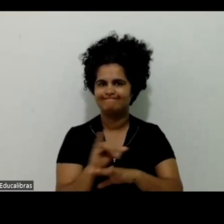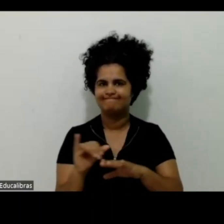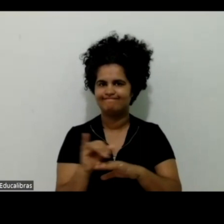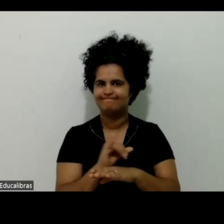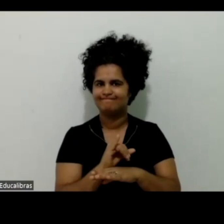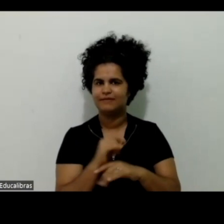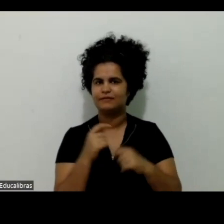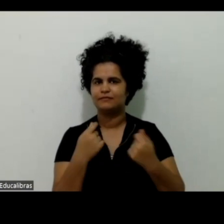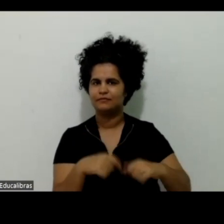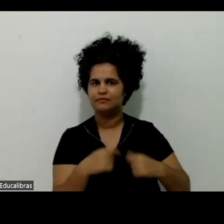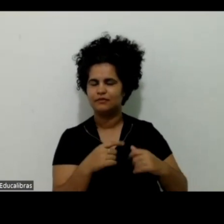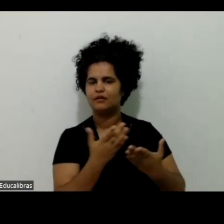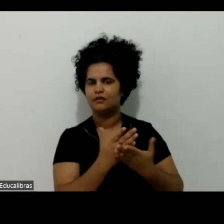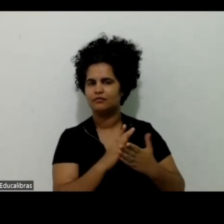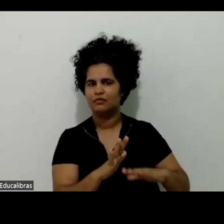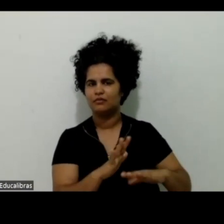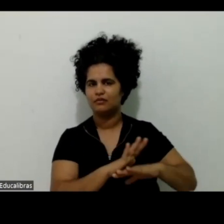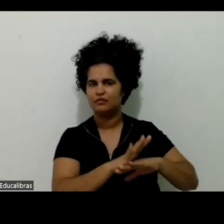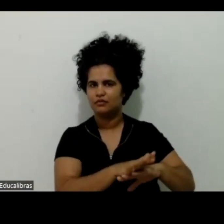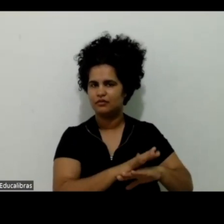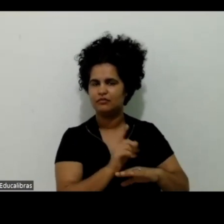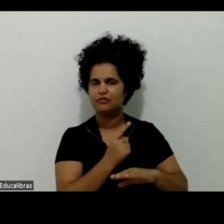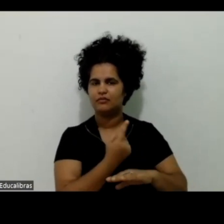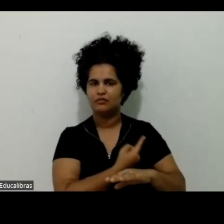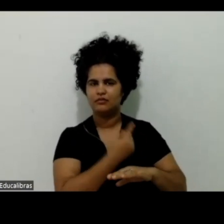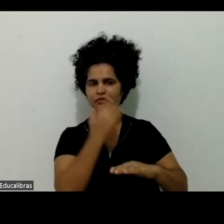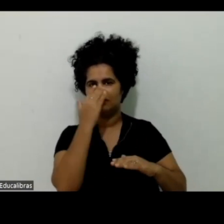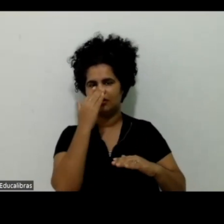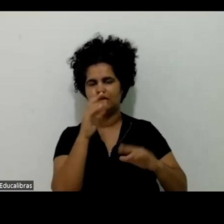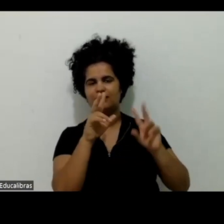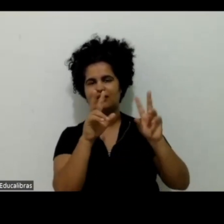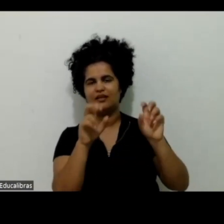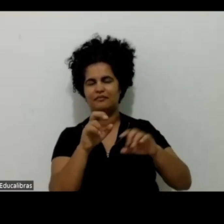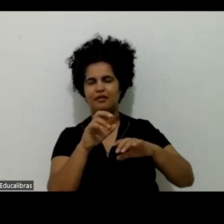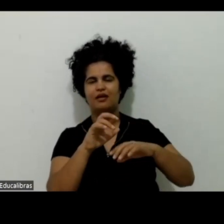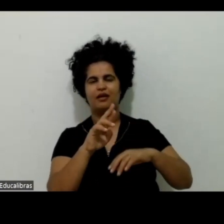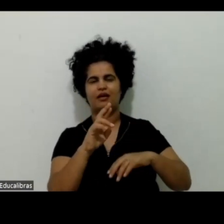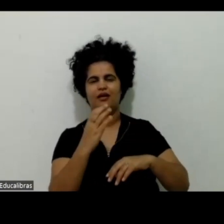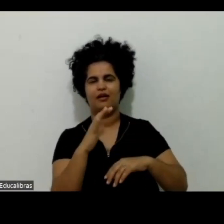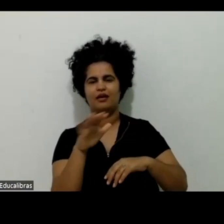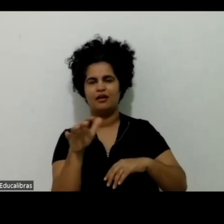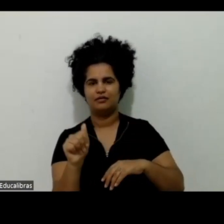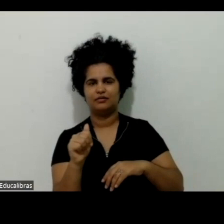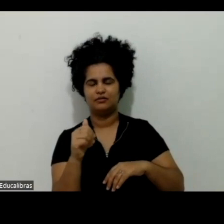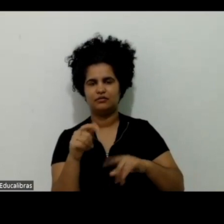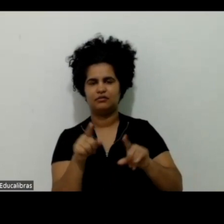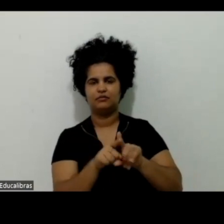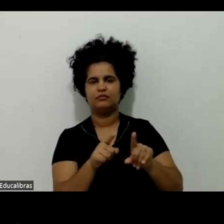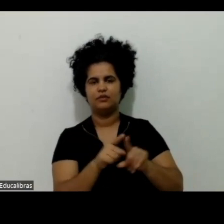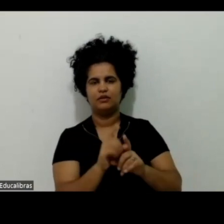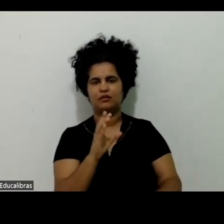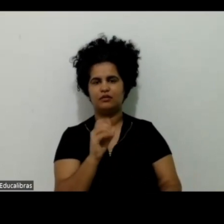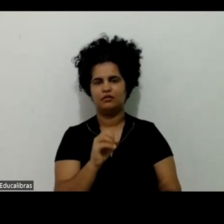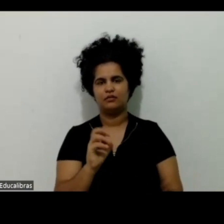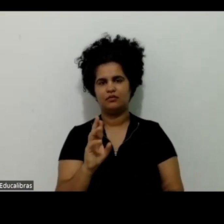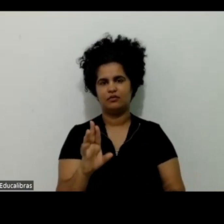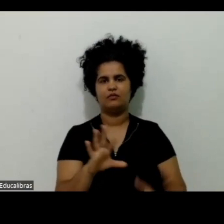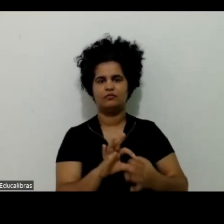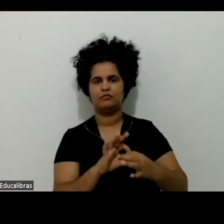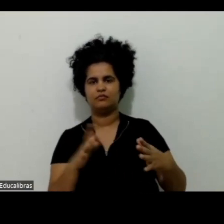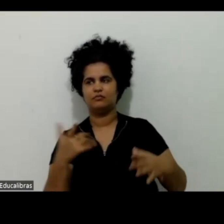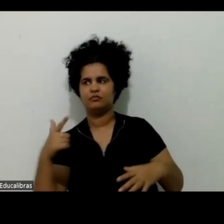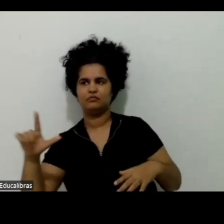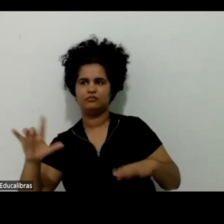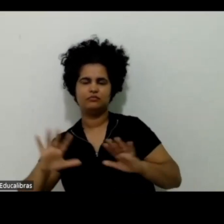verdade, né, a gente entende, né, que o quesito raça-cor, obviamente que não o quesito raça-cor, descolado de outras ações de